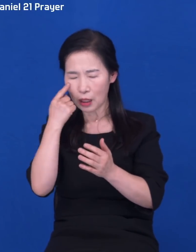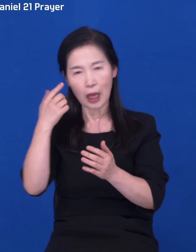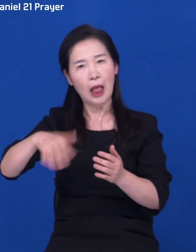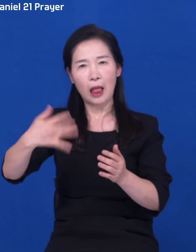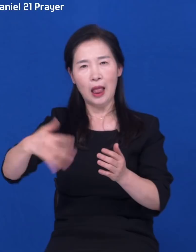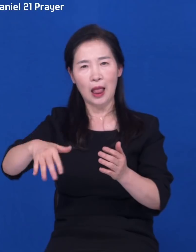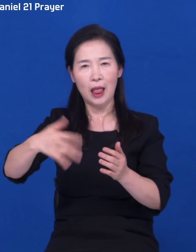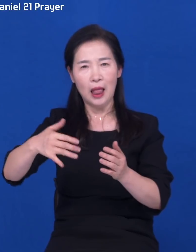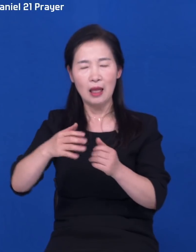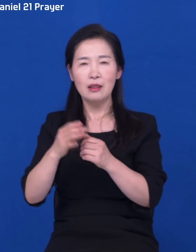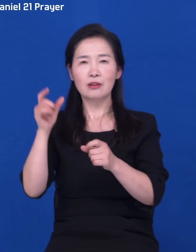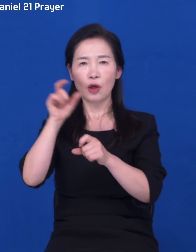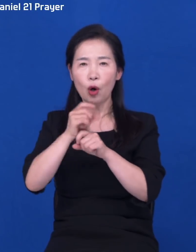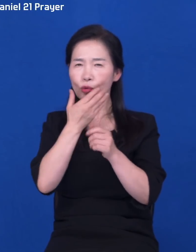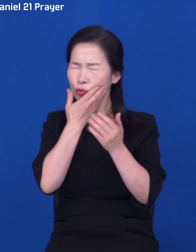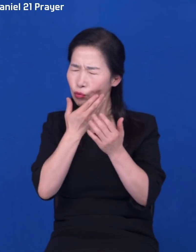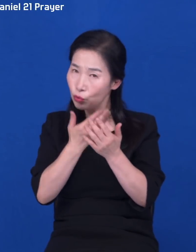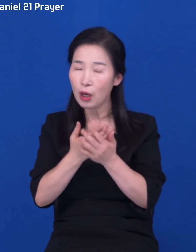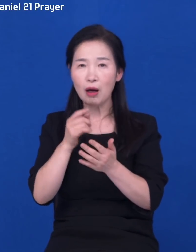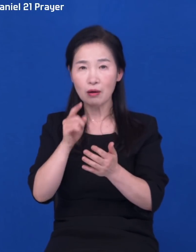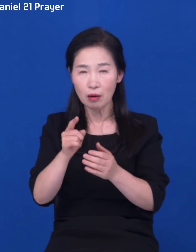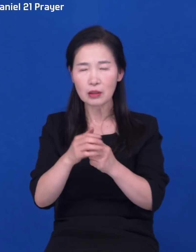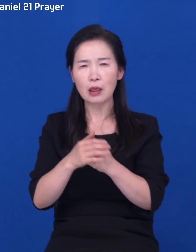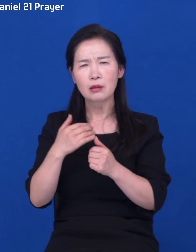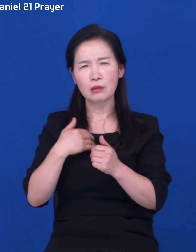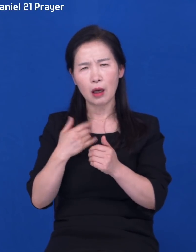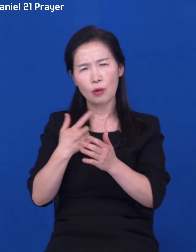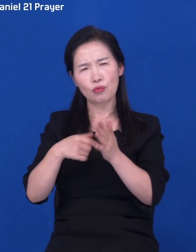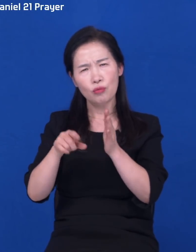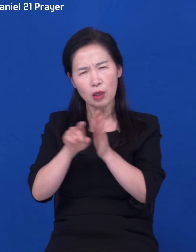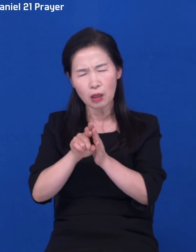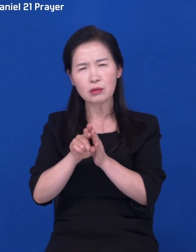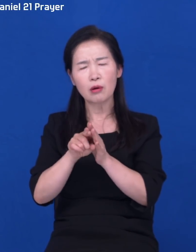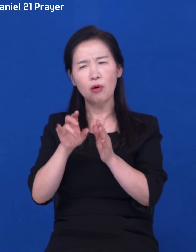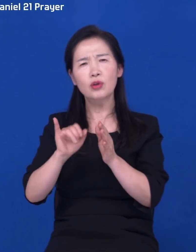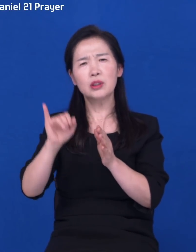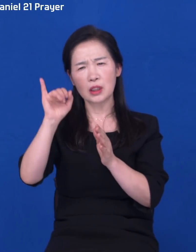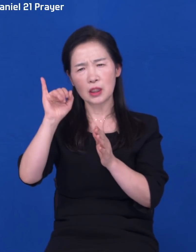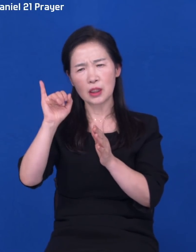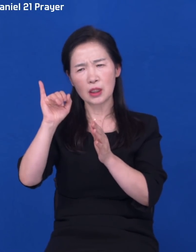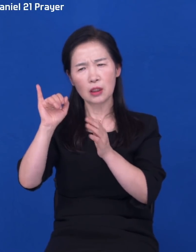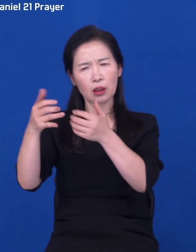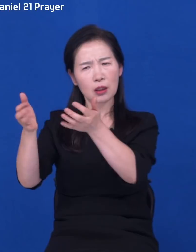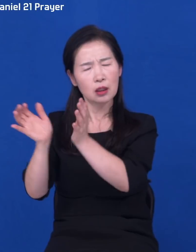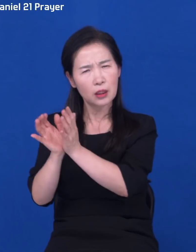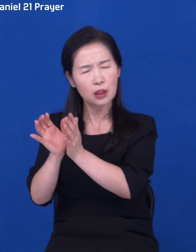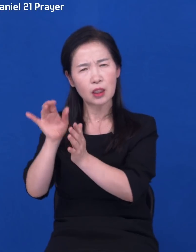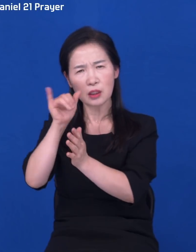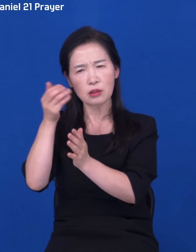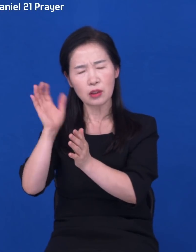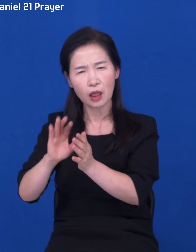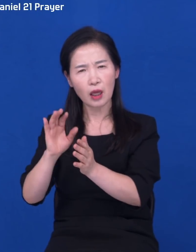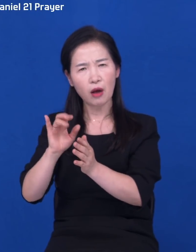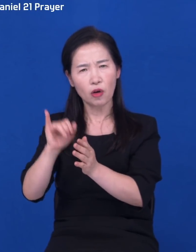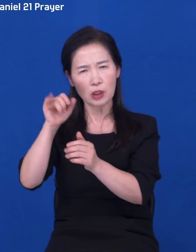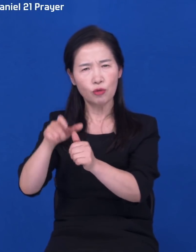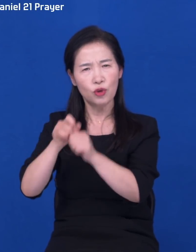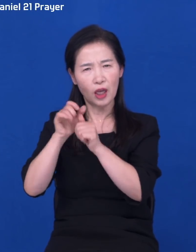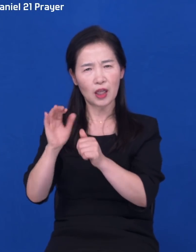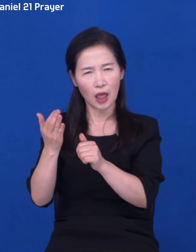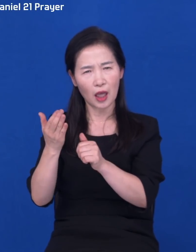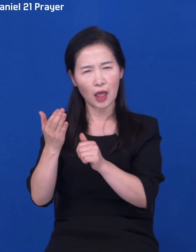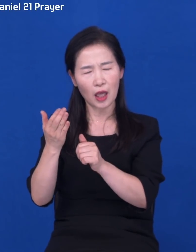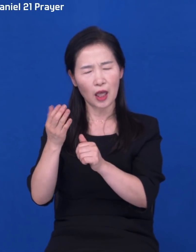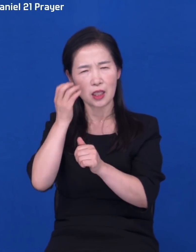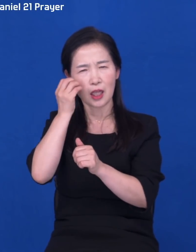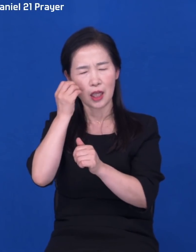더 중요한 거는 나를 그렇게 생각해 주는 그 언니가 이상한 집단에 있고 그래서 이 세 가지를 해결하려면 일단 가야겠다.